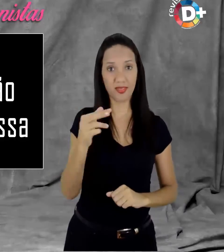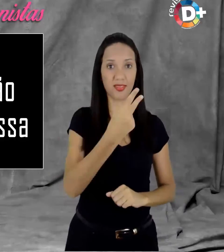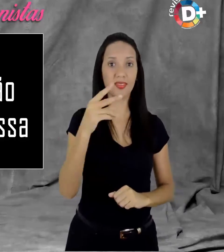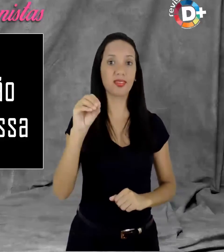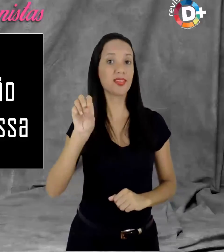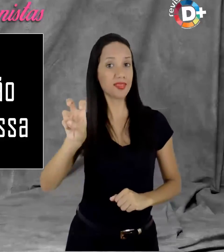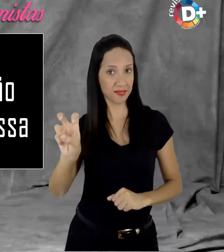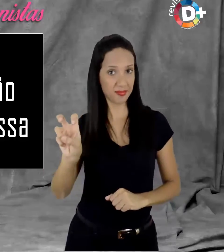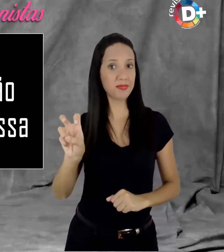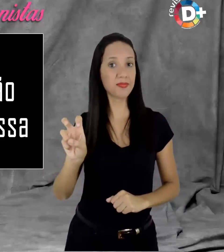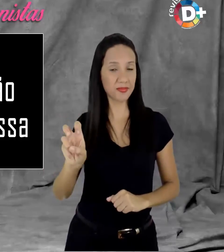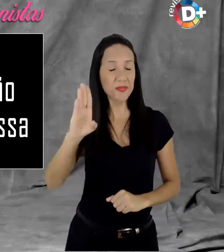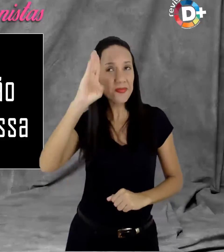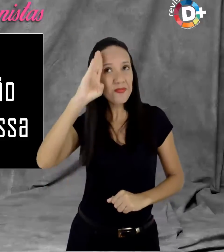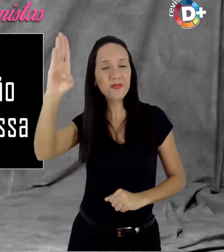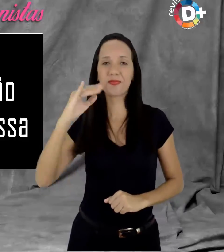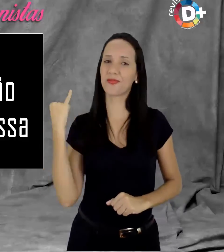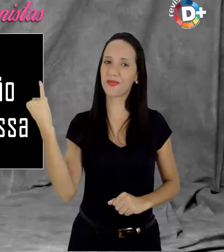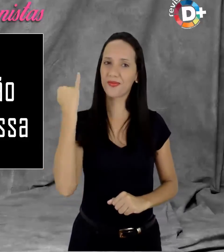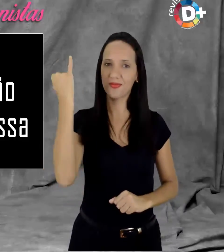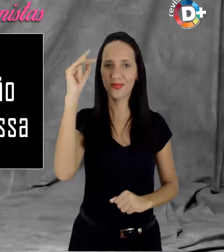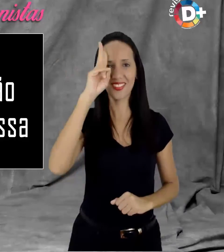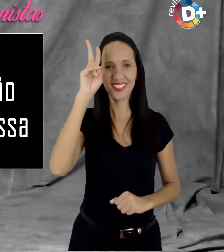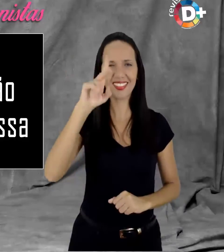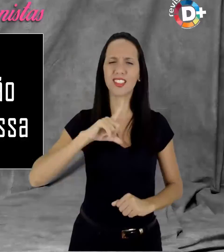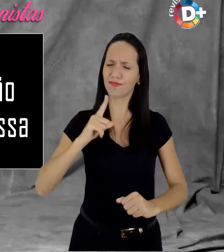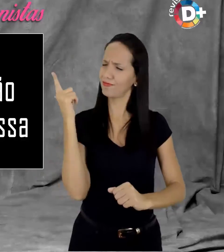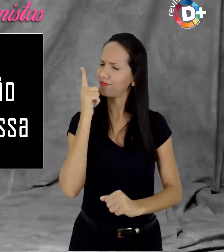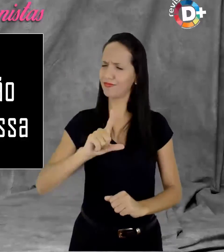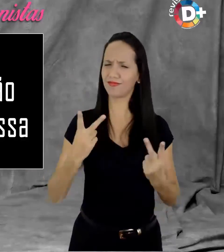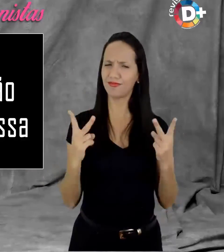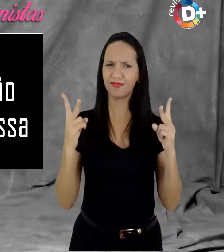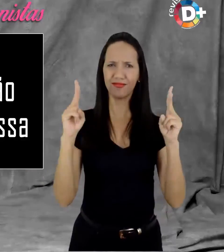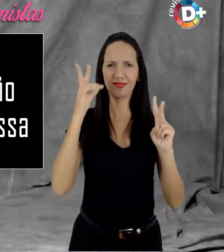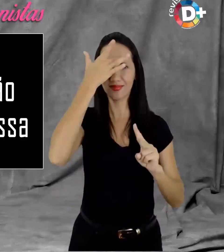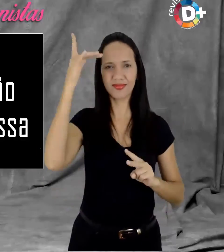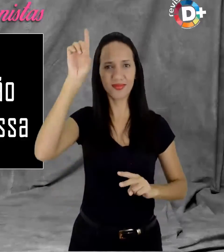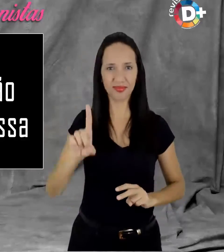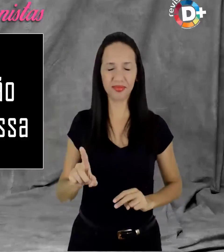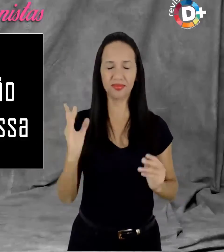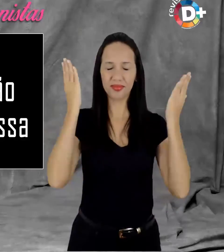em 2002 e uma federal em 2005. Esse foi um marco histórico